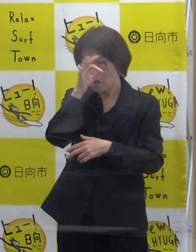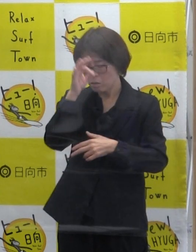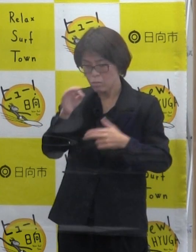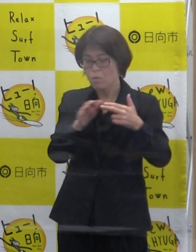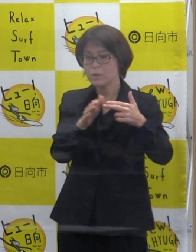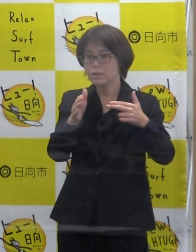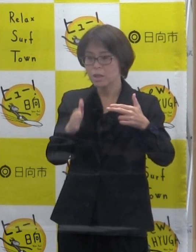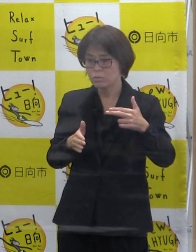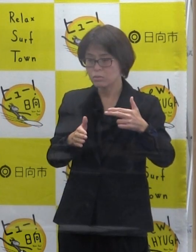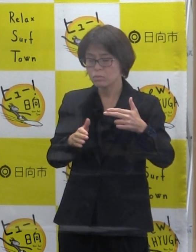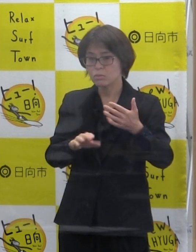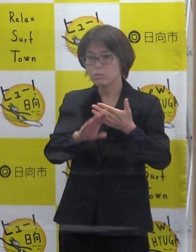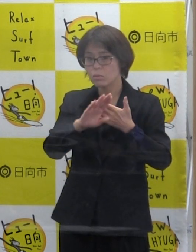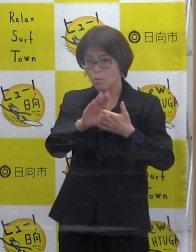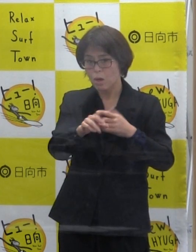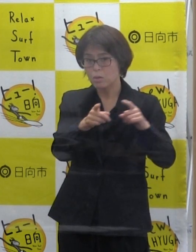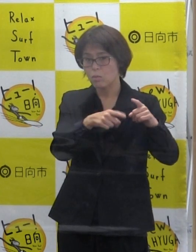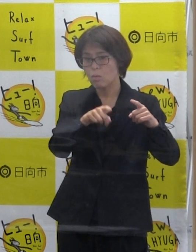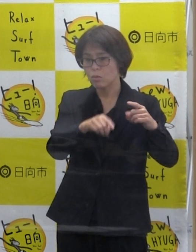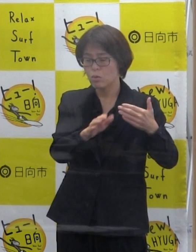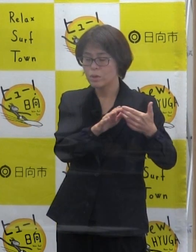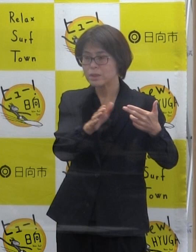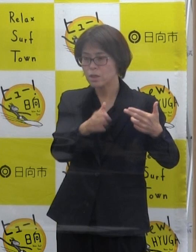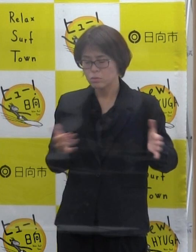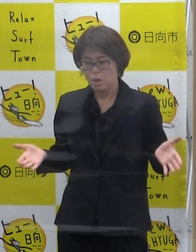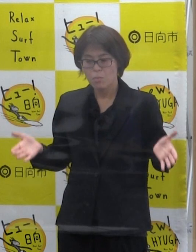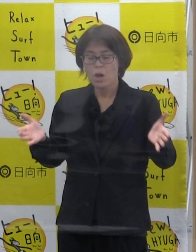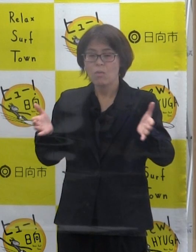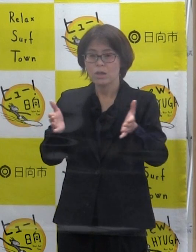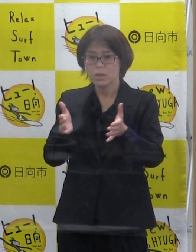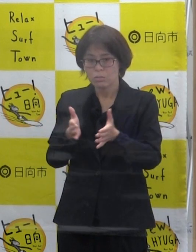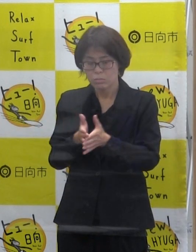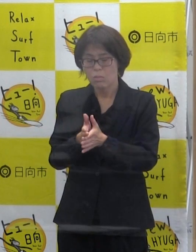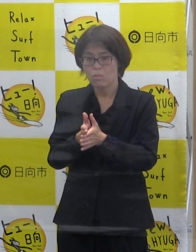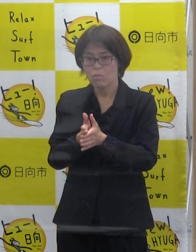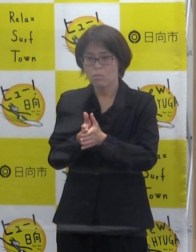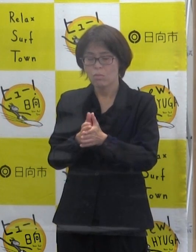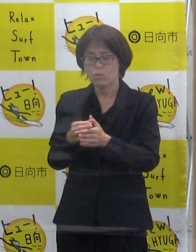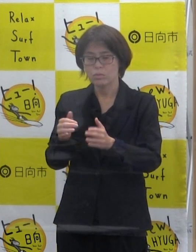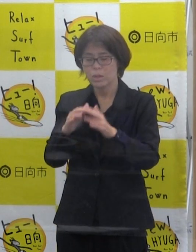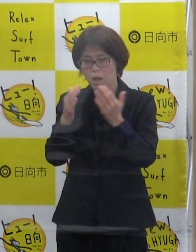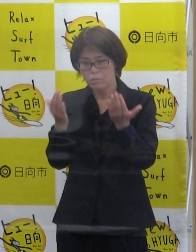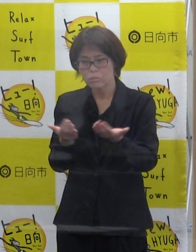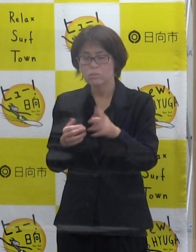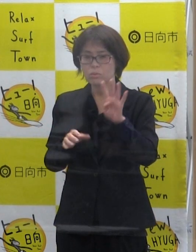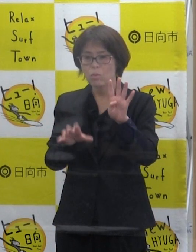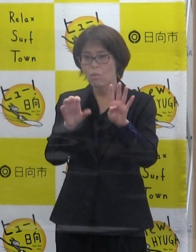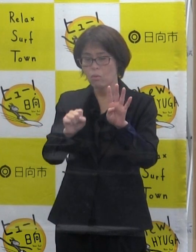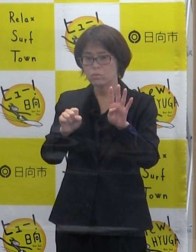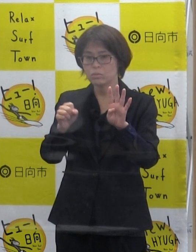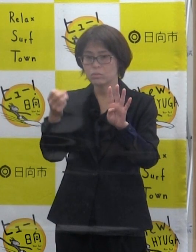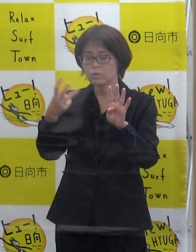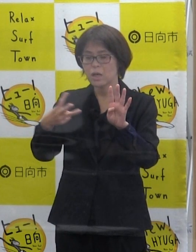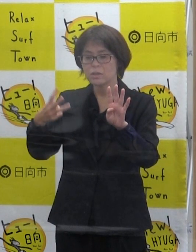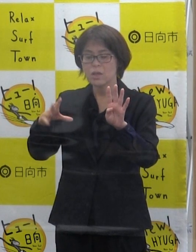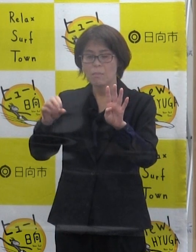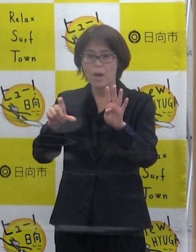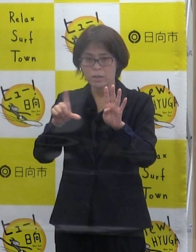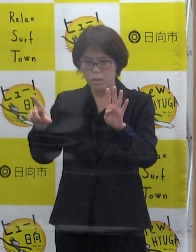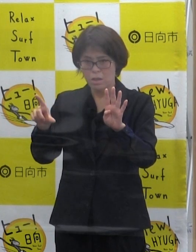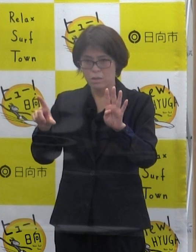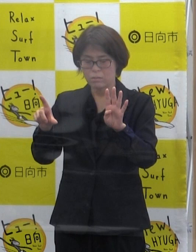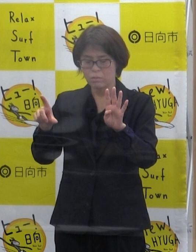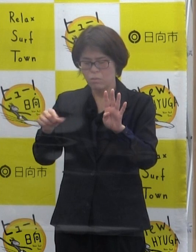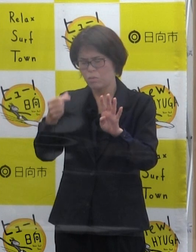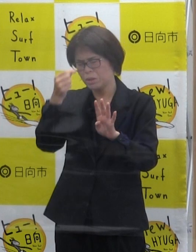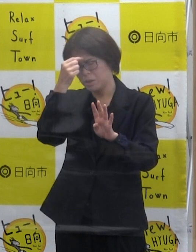などその他の公共施設を合計いたしまして、約4億3000万円に上る見込